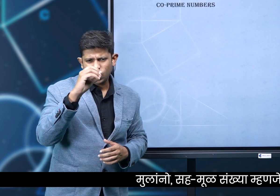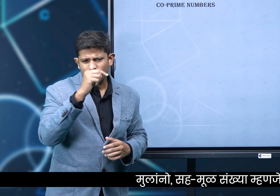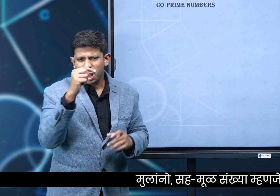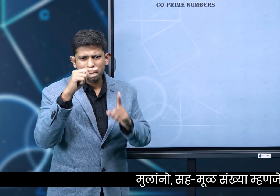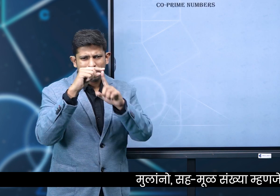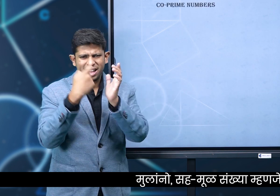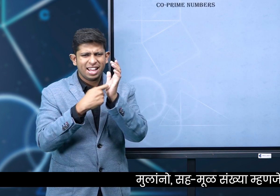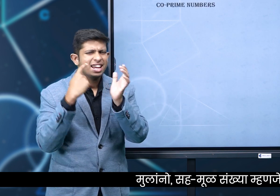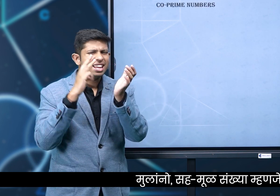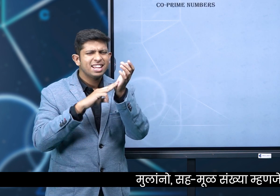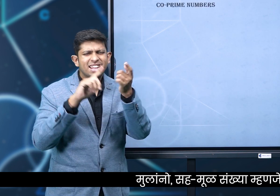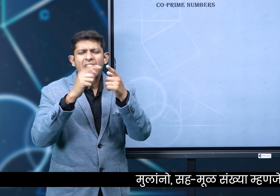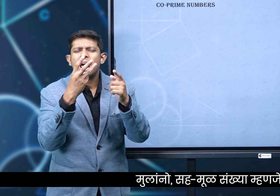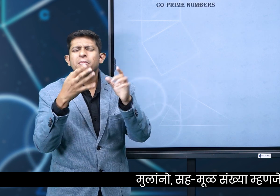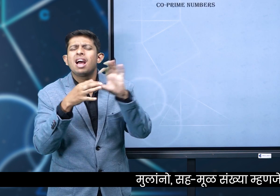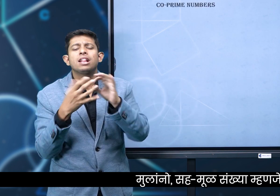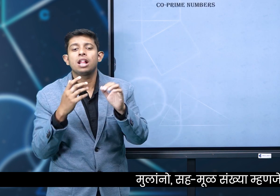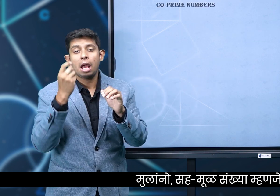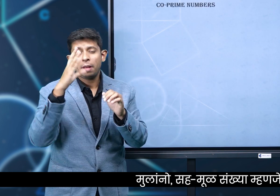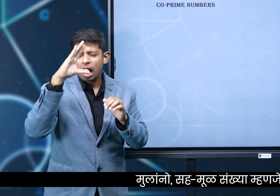मुलांनो, सहमूळ संख्या म्हणजे काय?